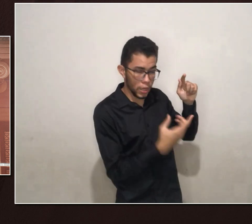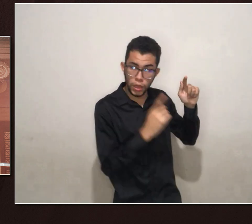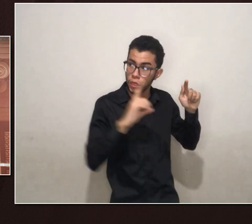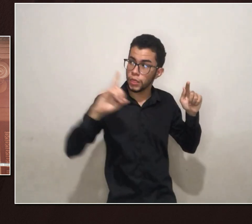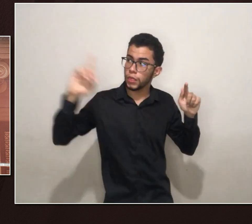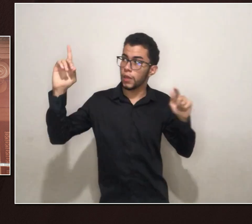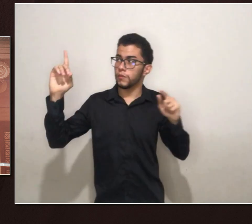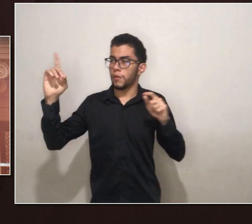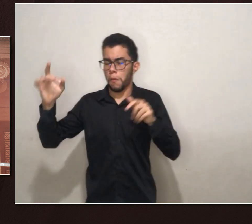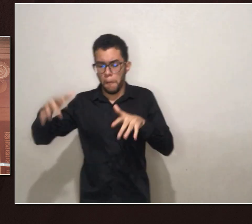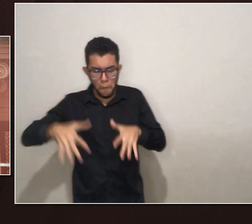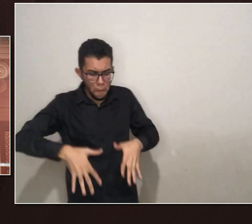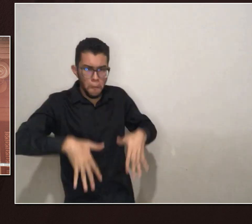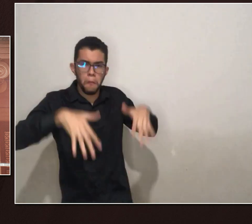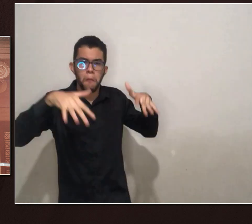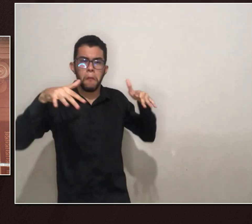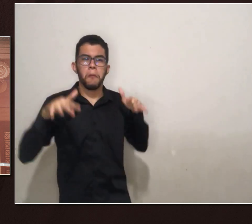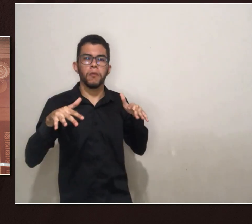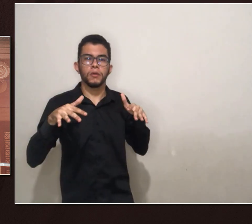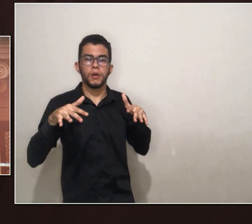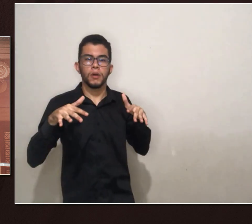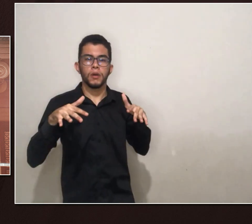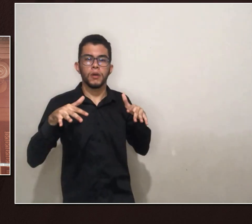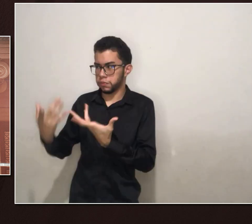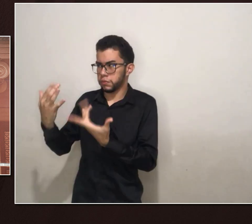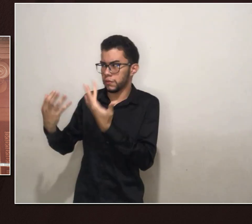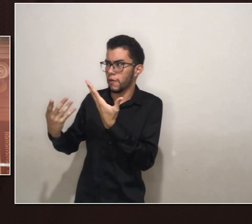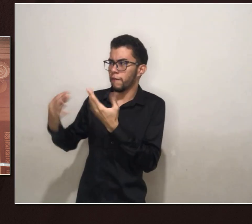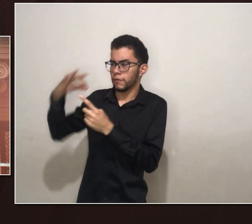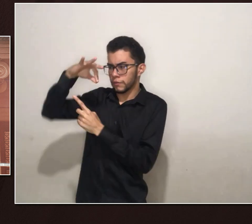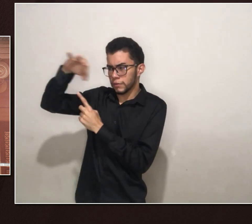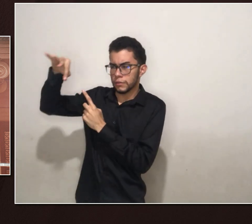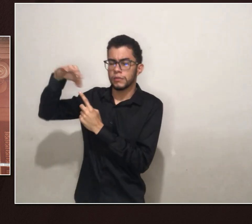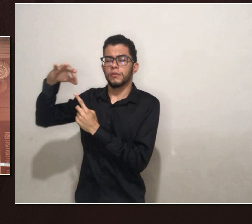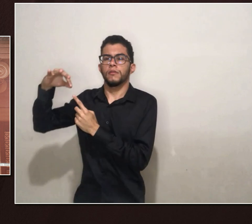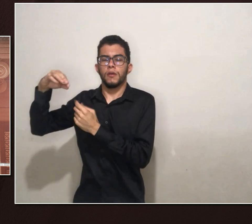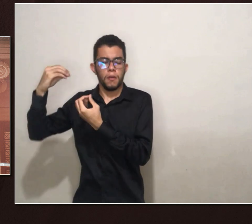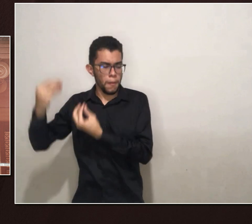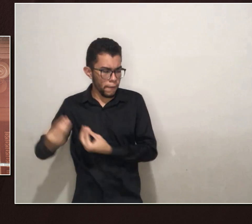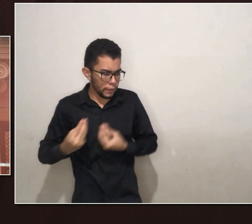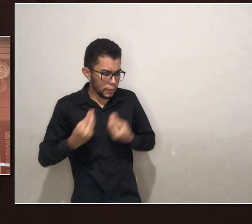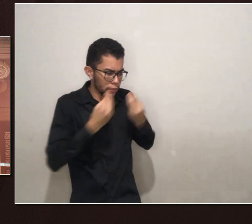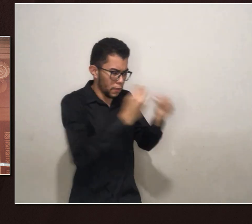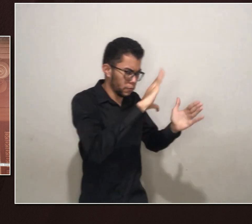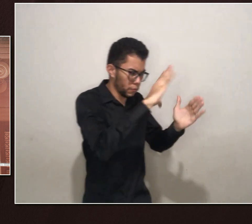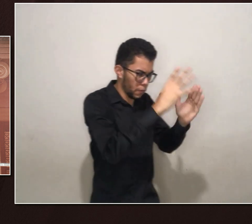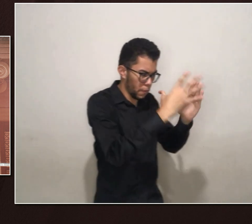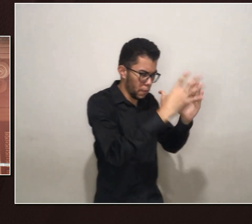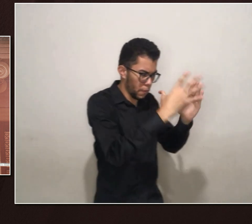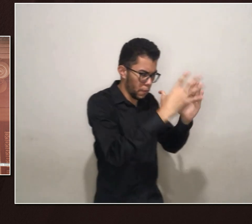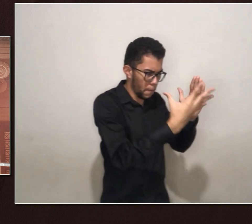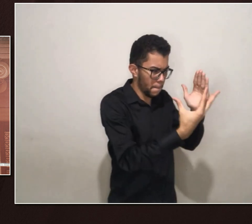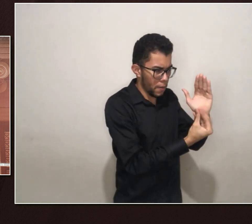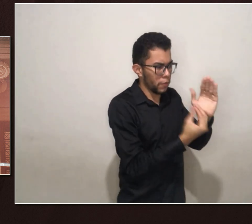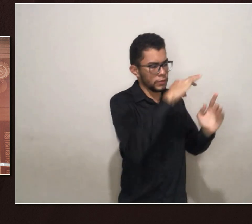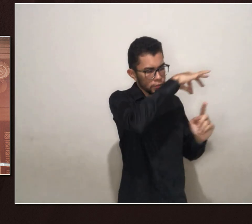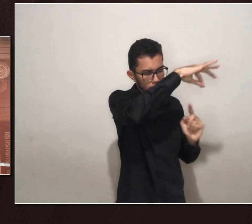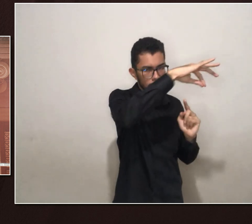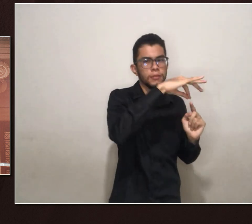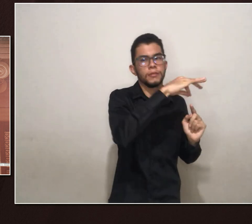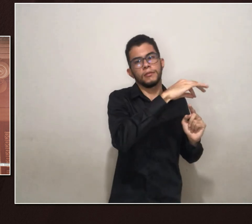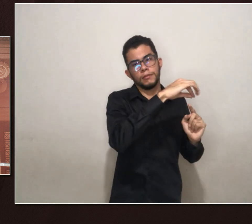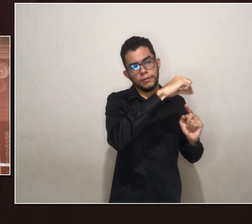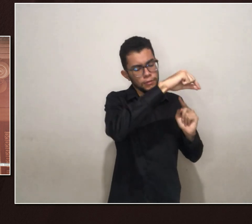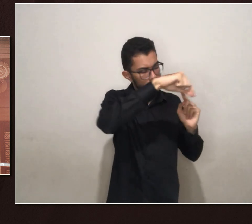meio de um fogo, e esse fogo que faz com que a igreja seja o testemunho